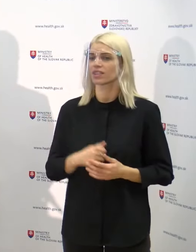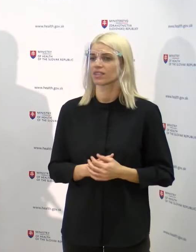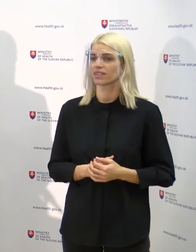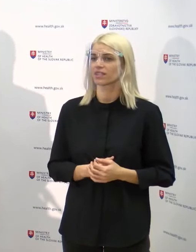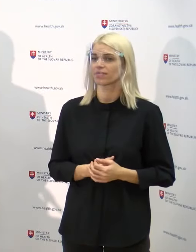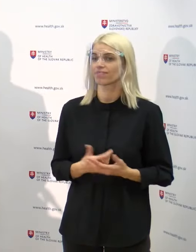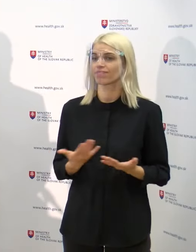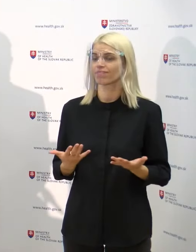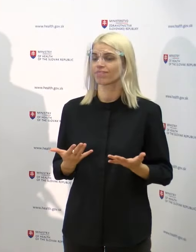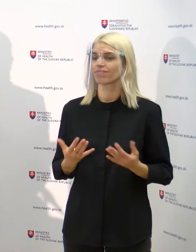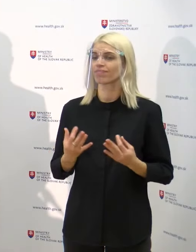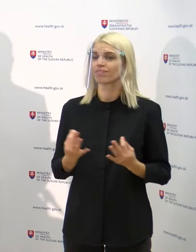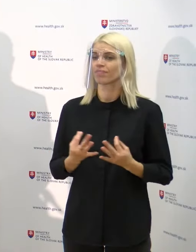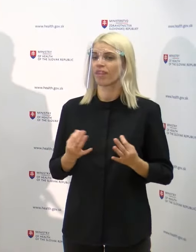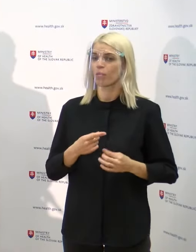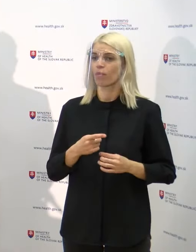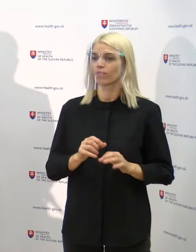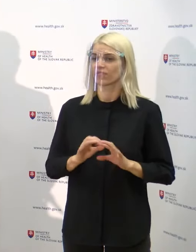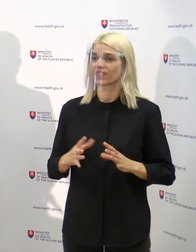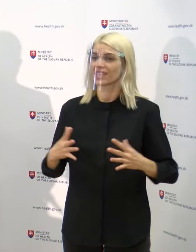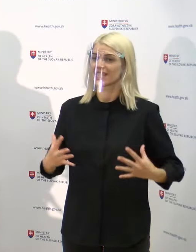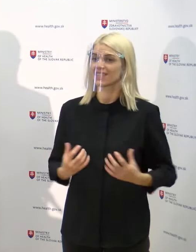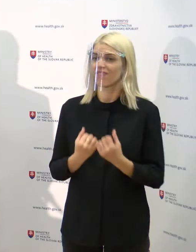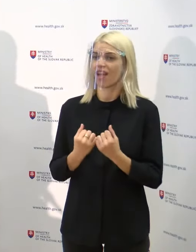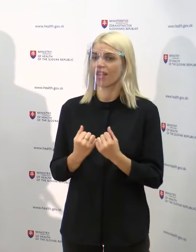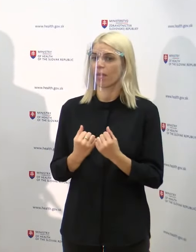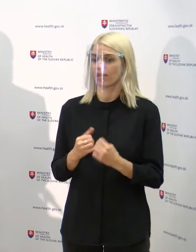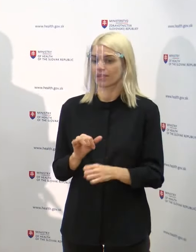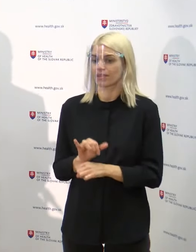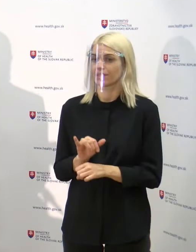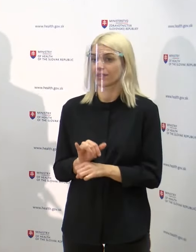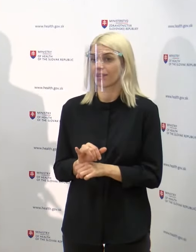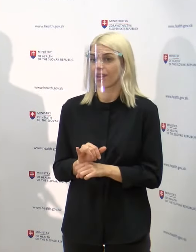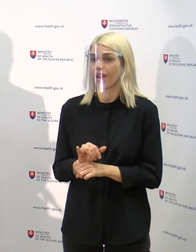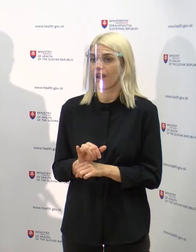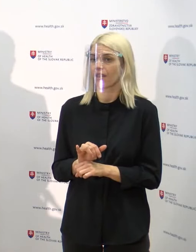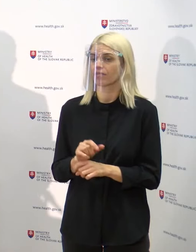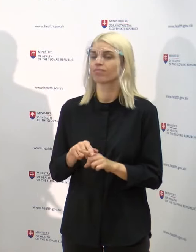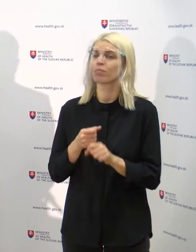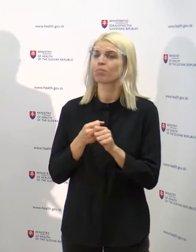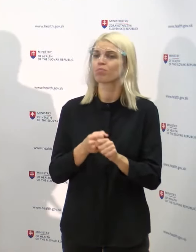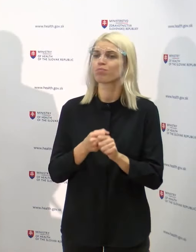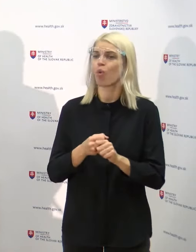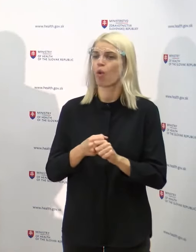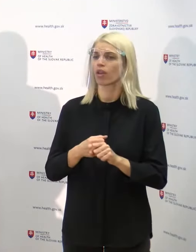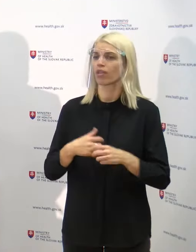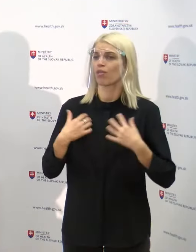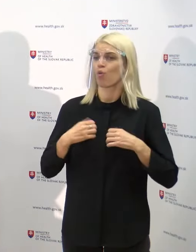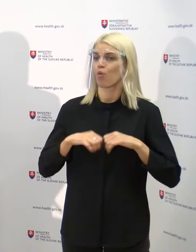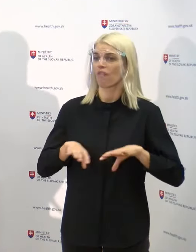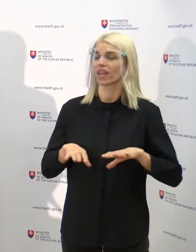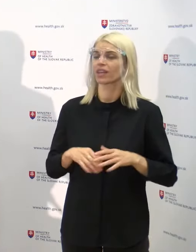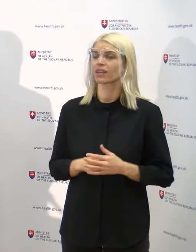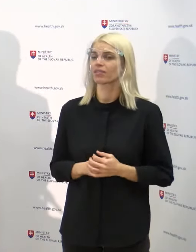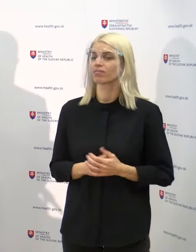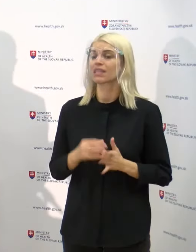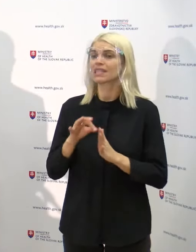že zvládame zatiaľ boj s covidom a situáciu máme pod